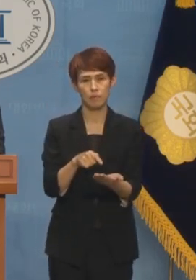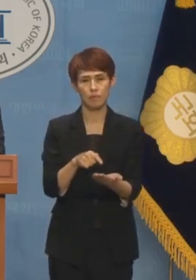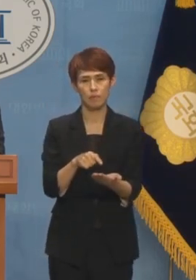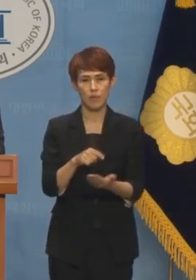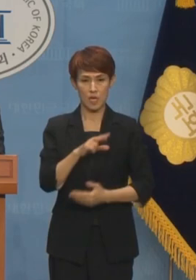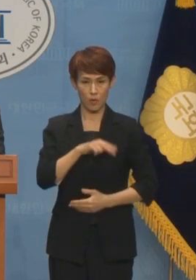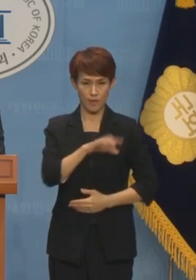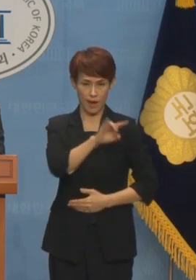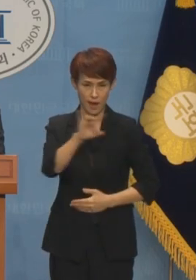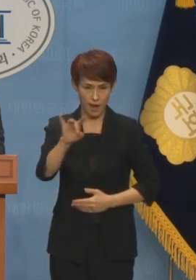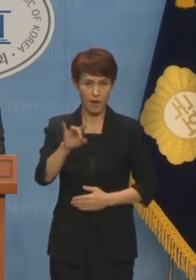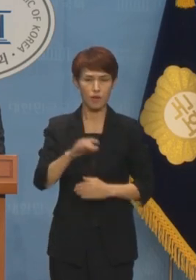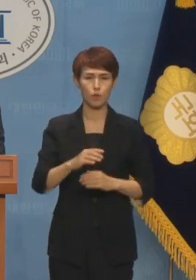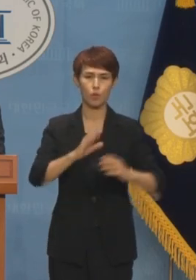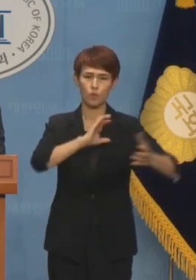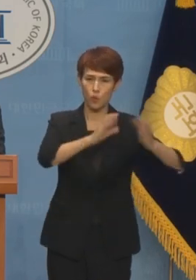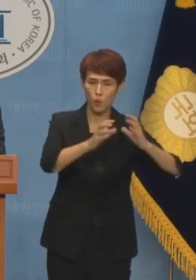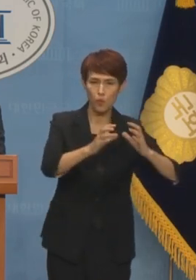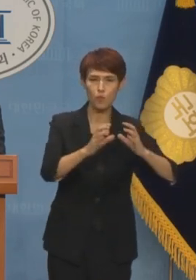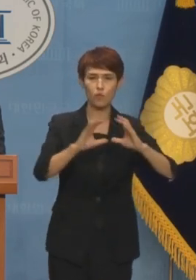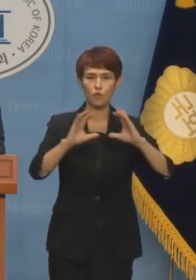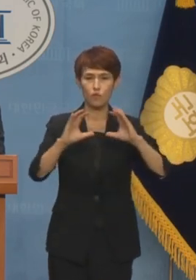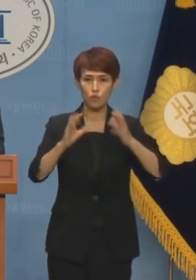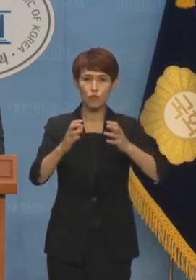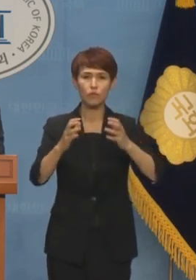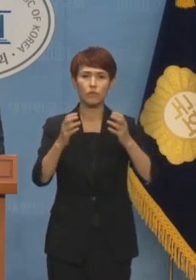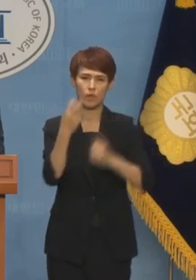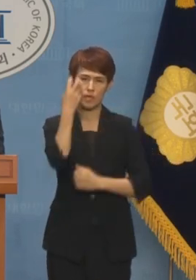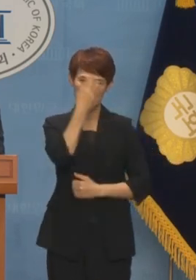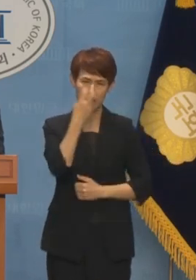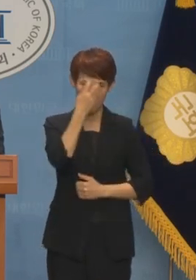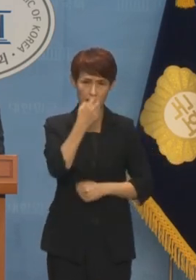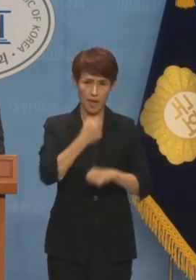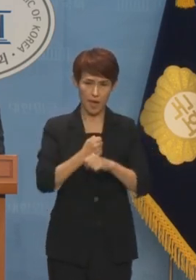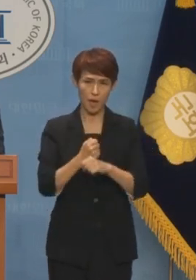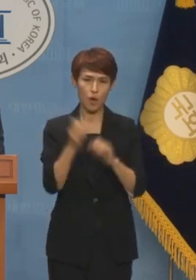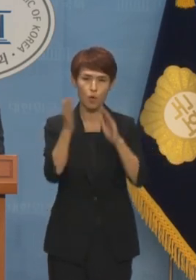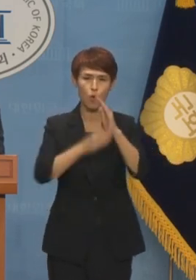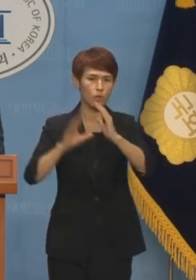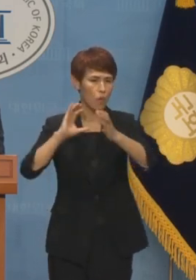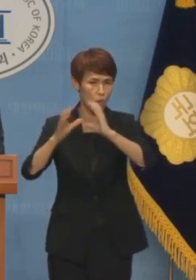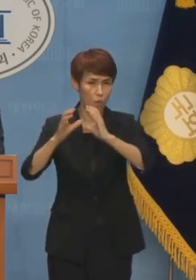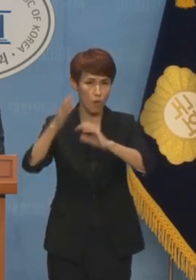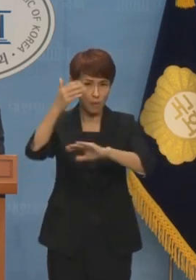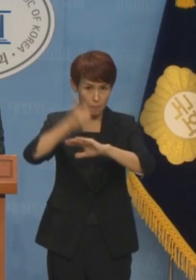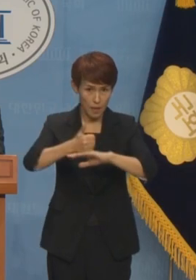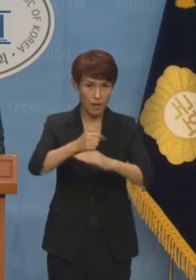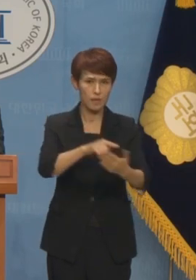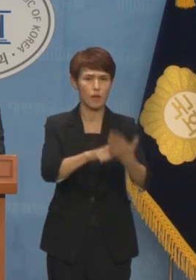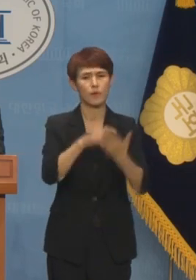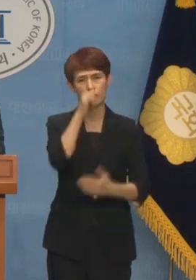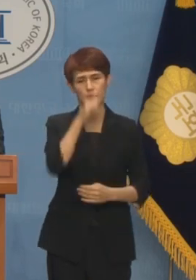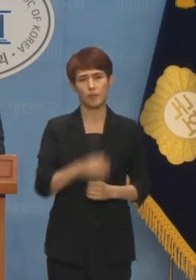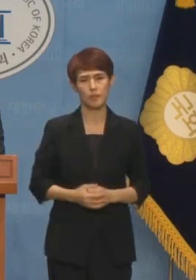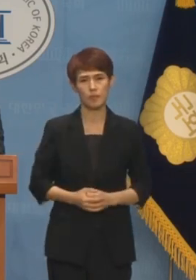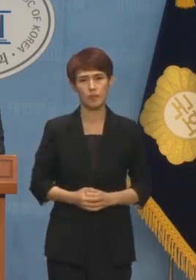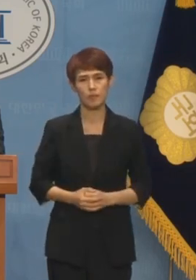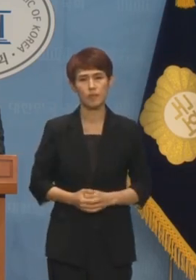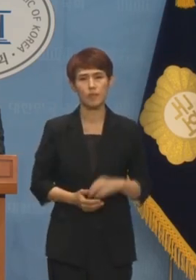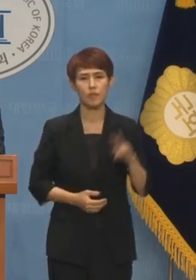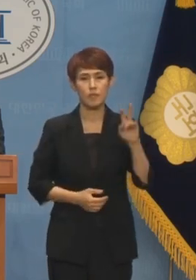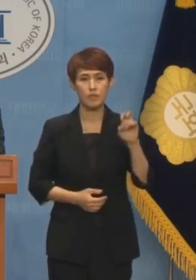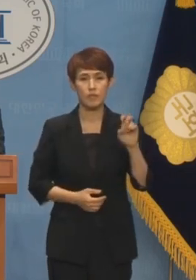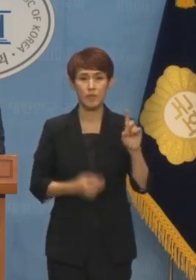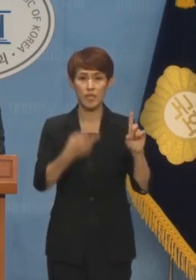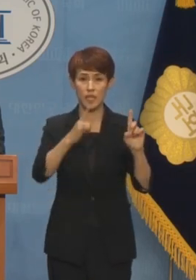거쳐 토론회, 국정감사 등으로 공론화의 과정을 밟아온 결과물이기도 합니다. 제21대